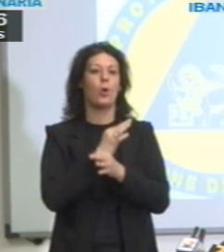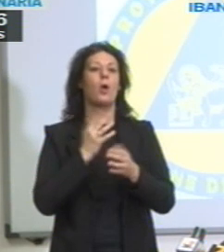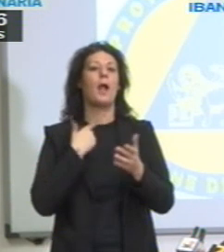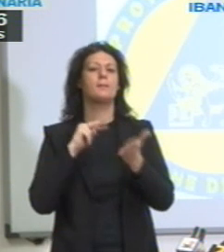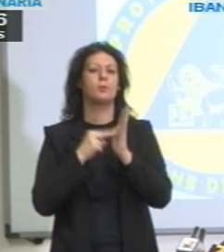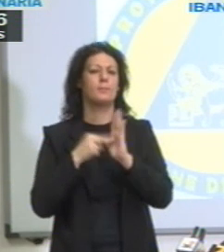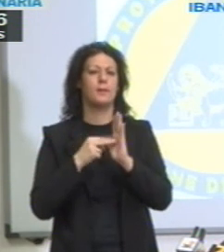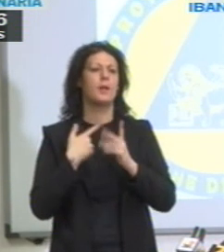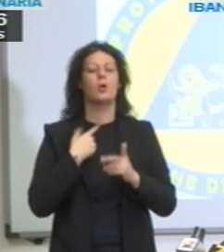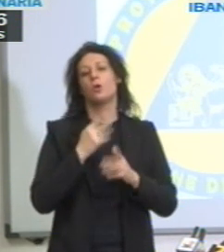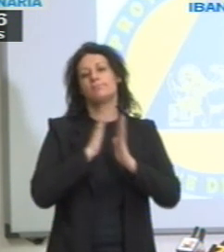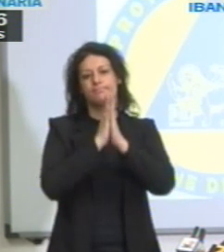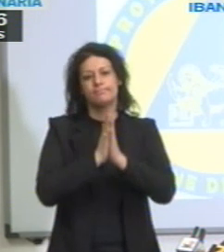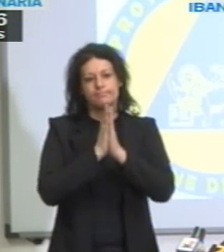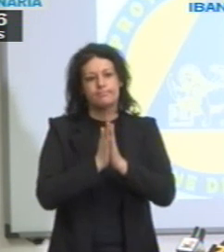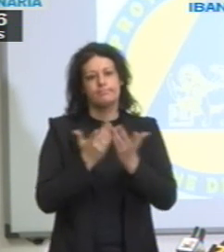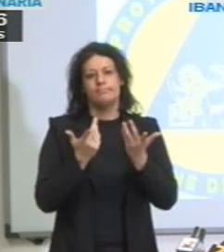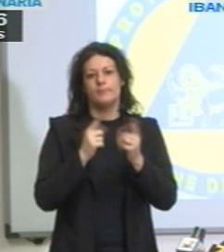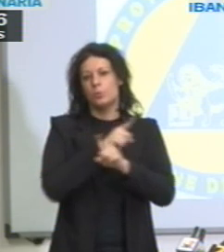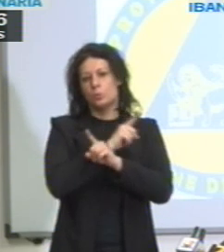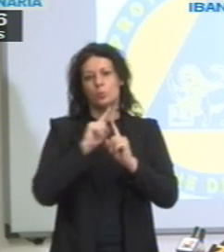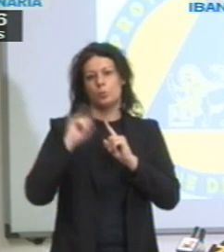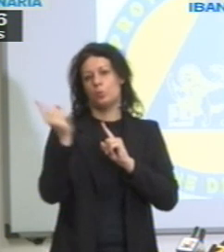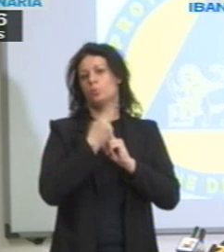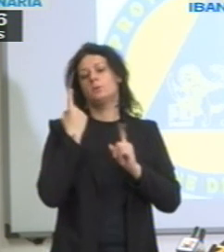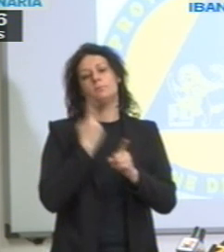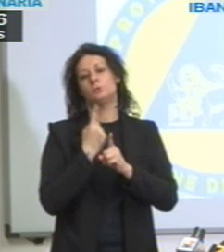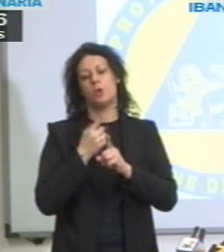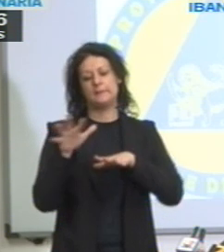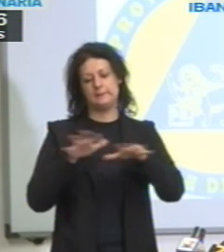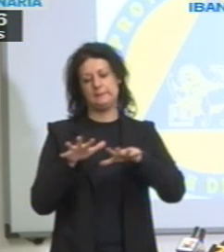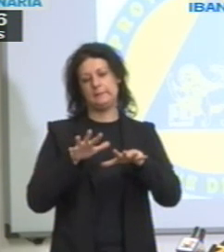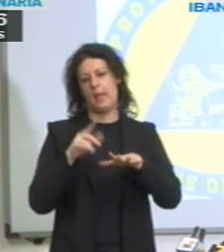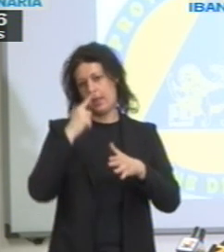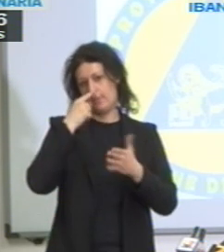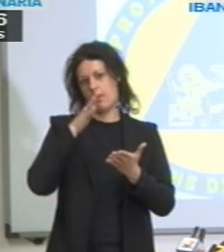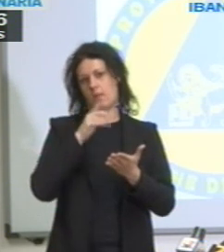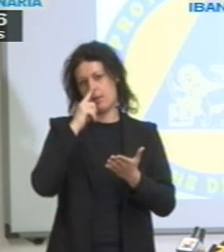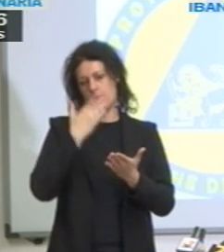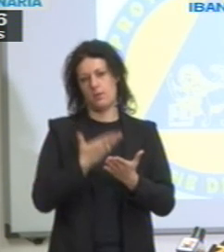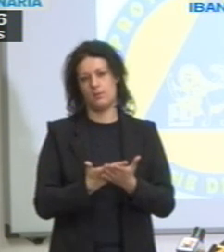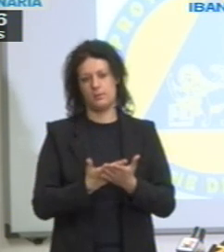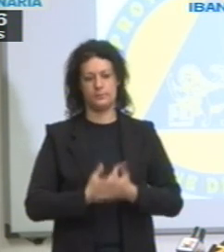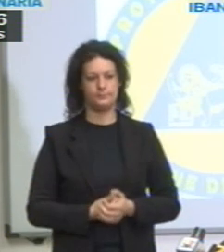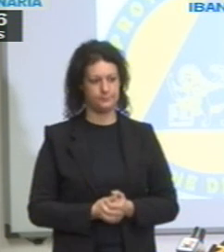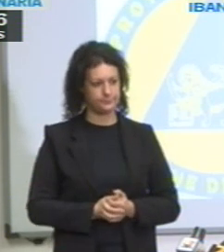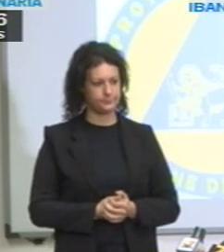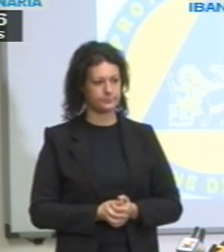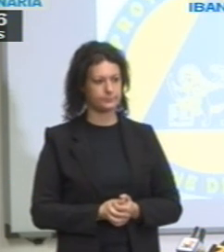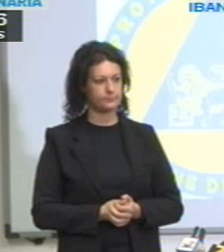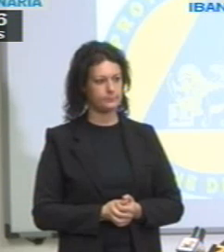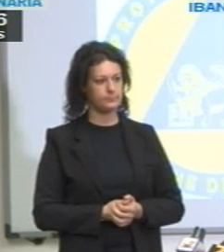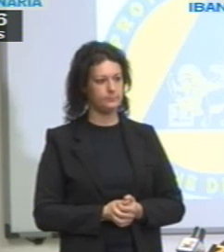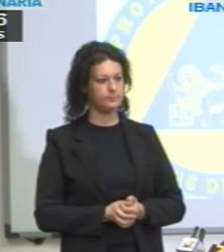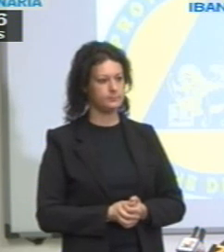insomma una preghiera, un appello a tutti, noi per primi dobbiamo adeguarci a questo sistema, parlo noi come ente pubblico. Un'ultima domanda,